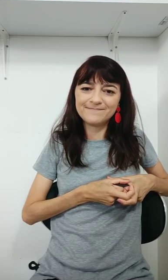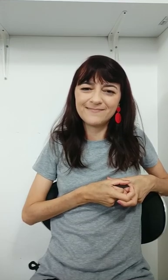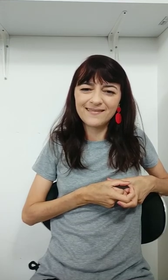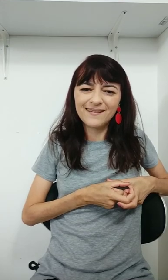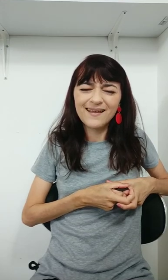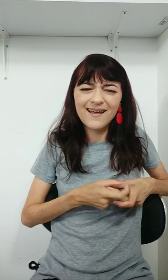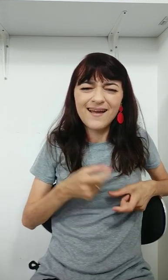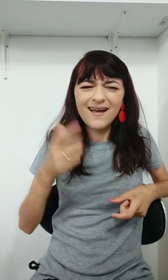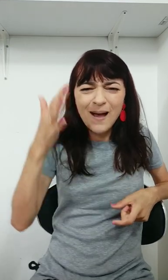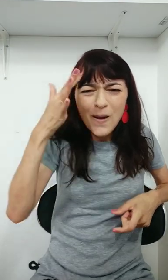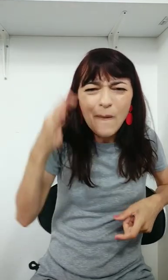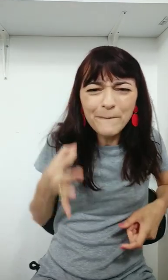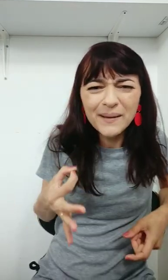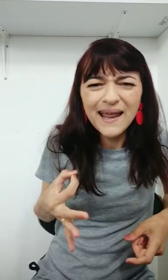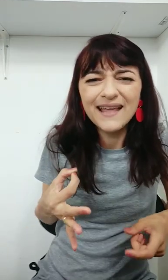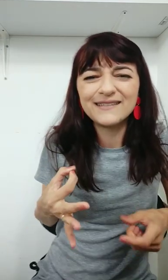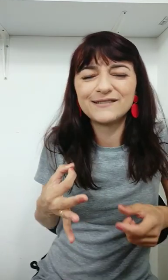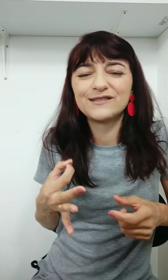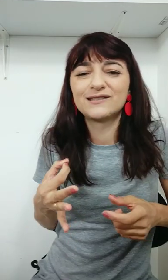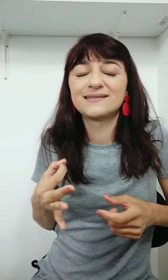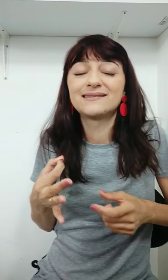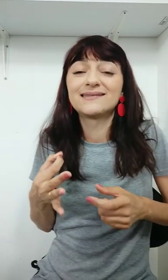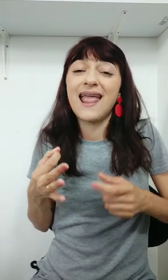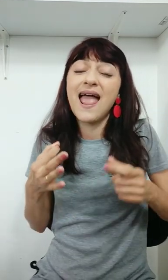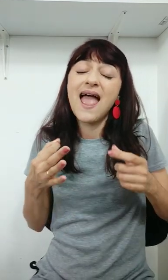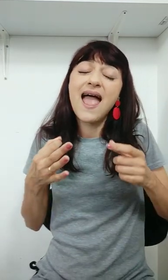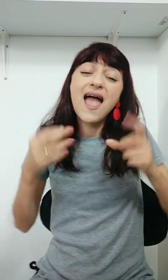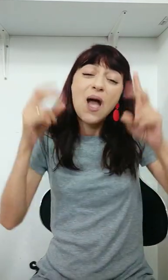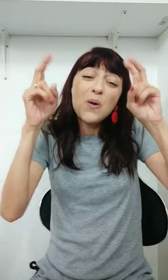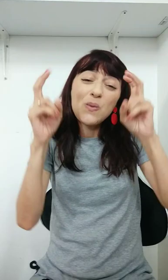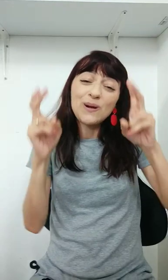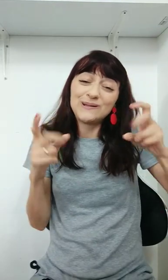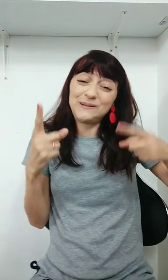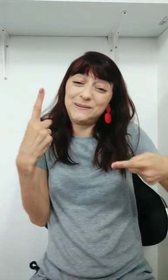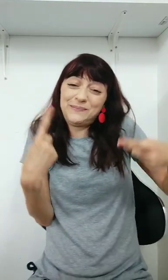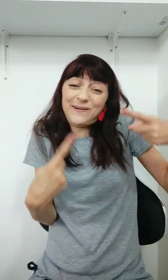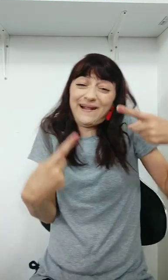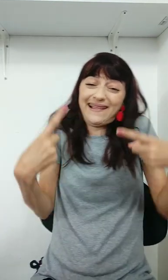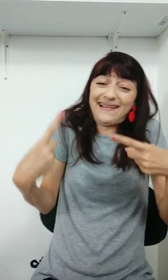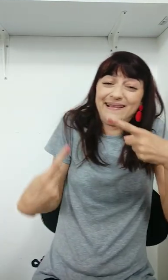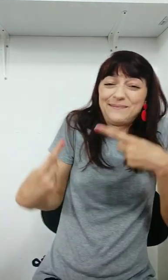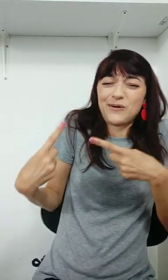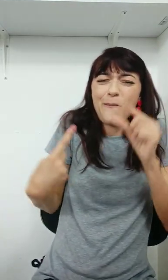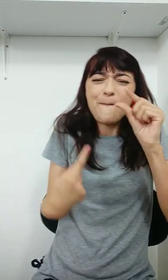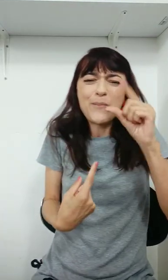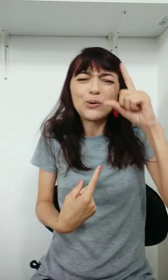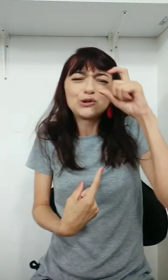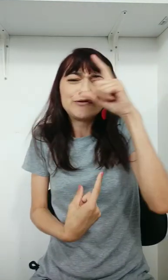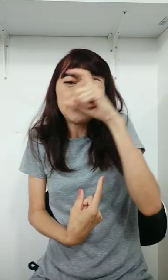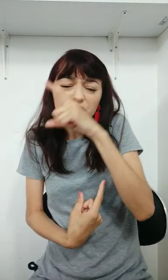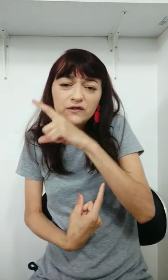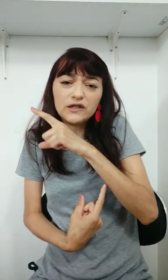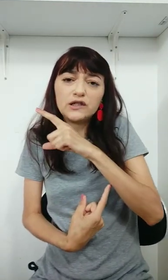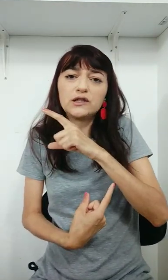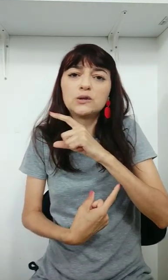isso. Não sei se vocês conseguem me compreender, é um tema complexo, é um tema polêmico, tá bom? É um pouco até difícil